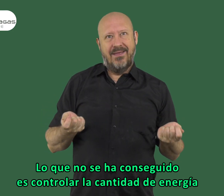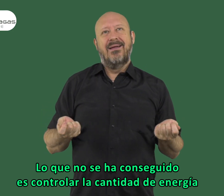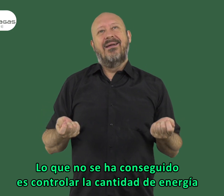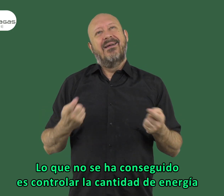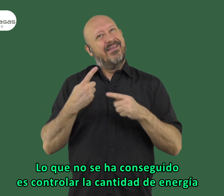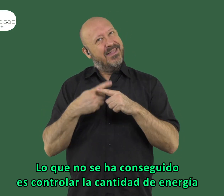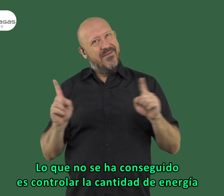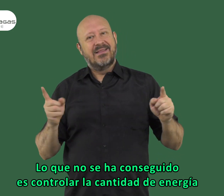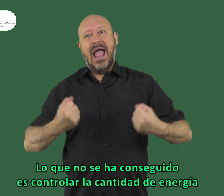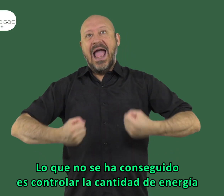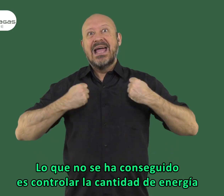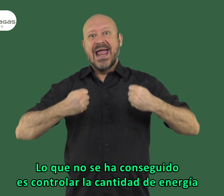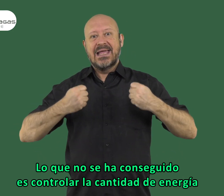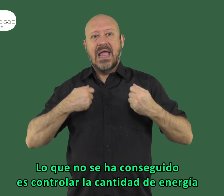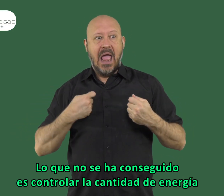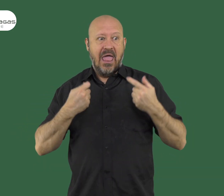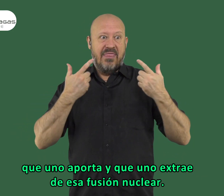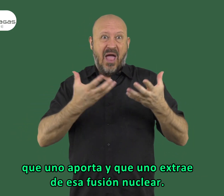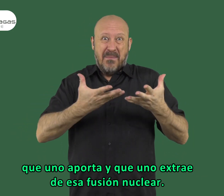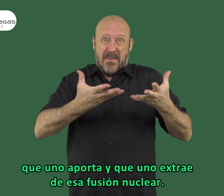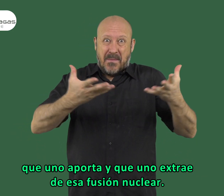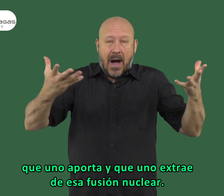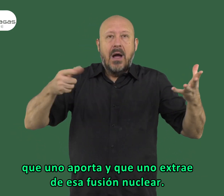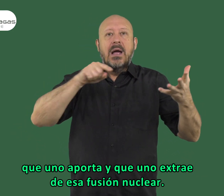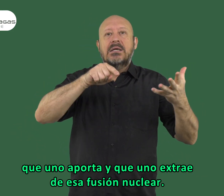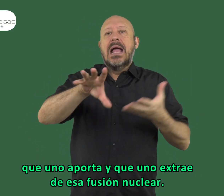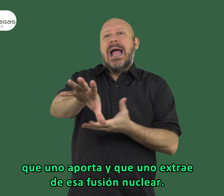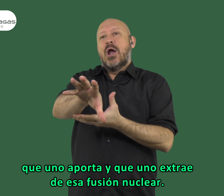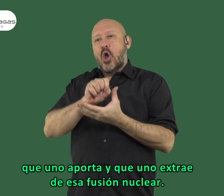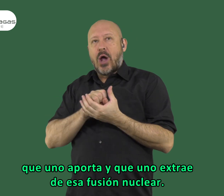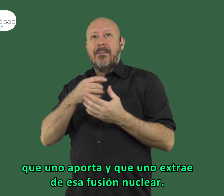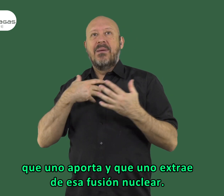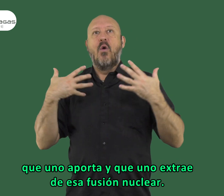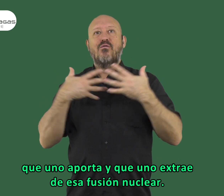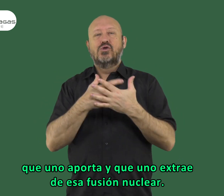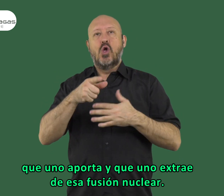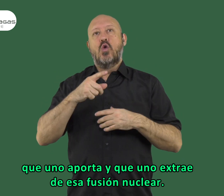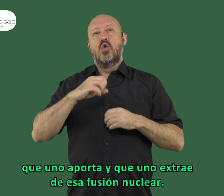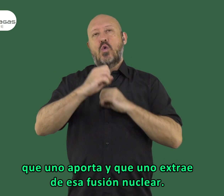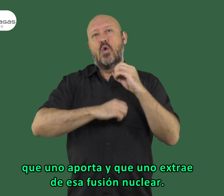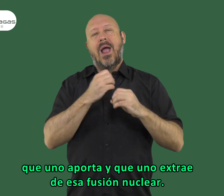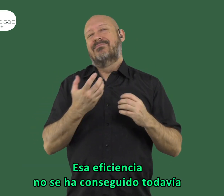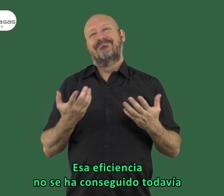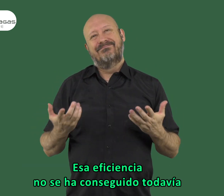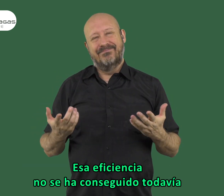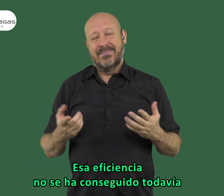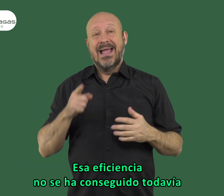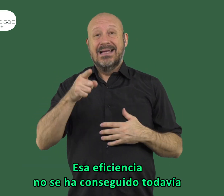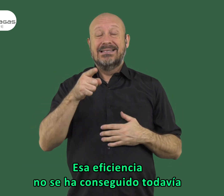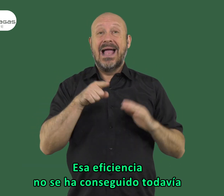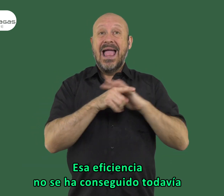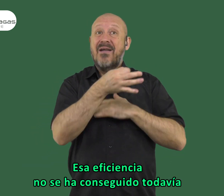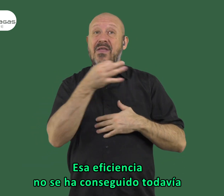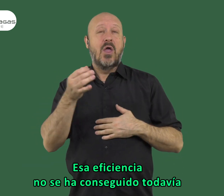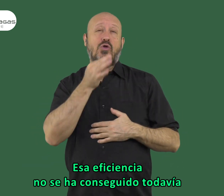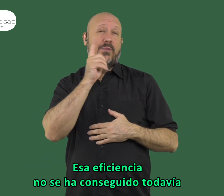controlar la cantidad de energía que uno aporta y que uno extrae de esa fusión nuclear.